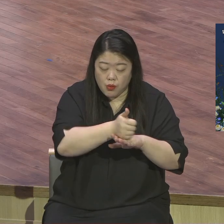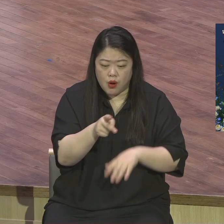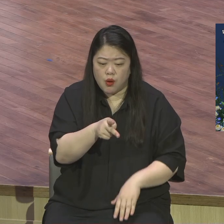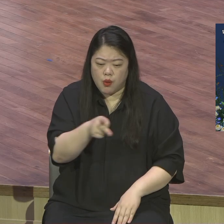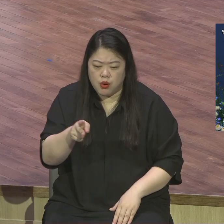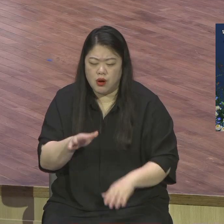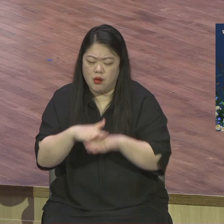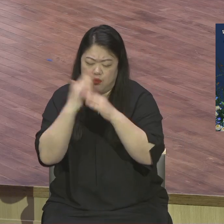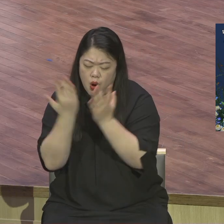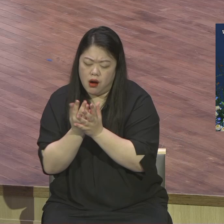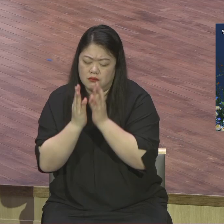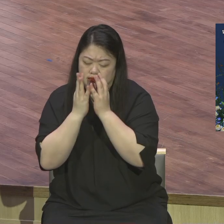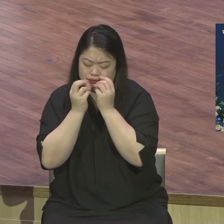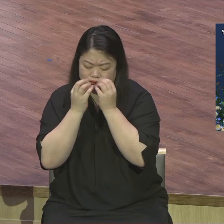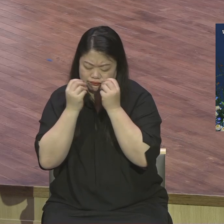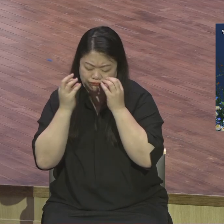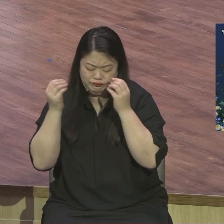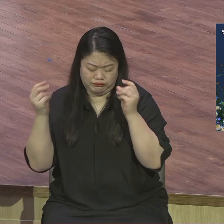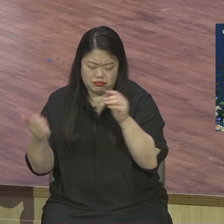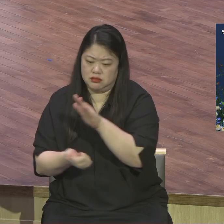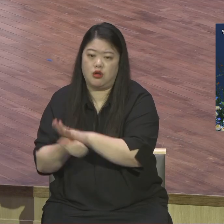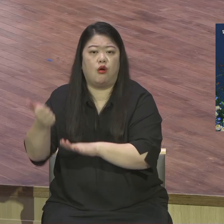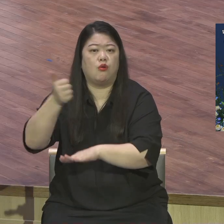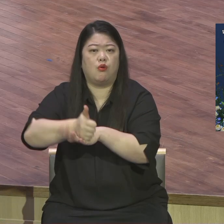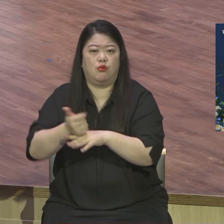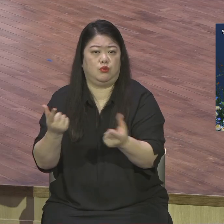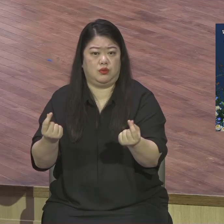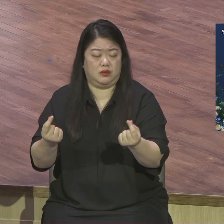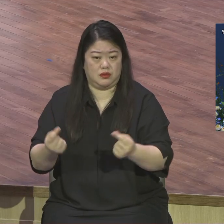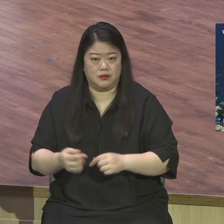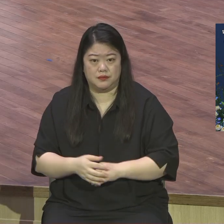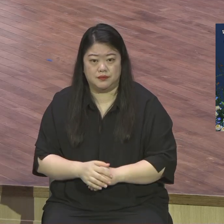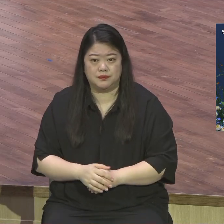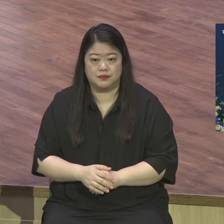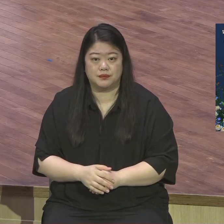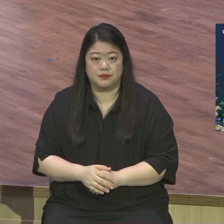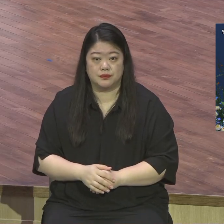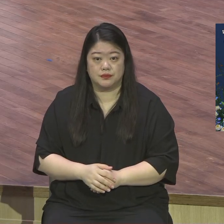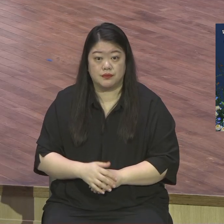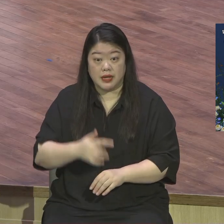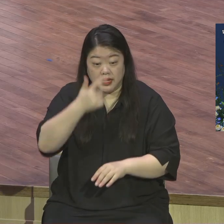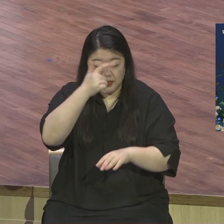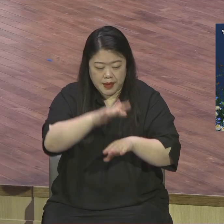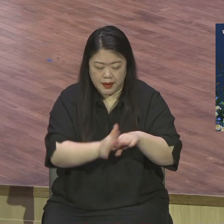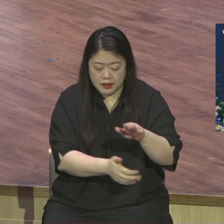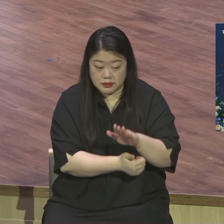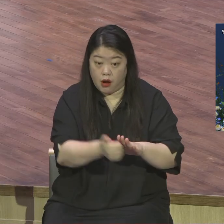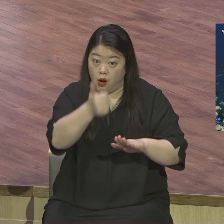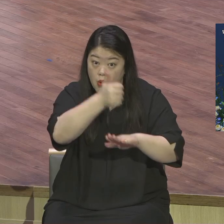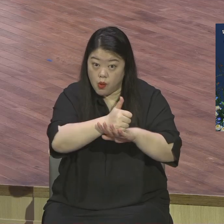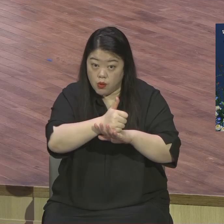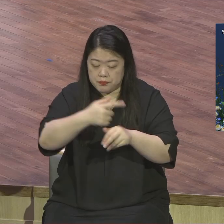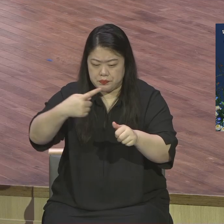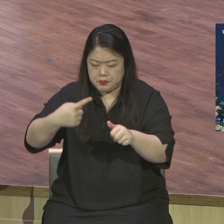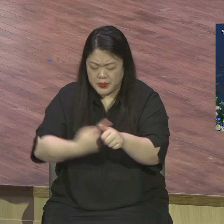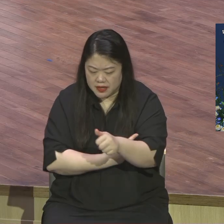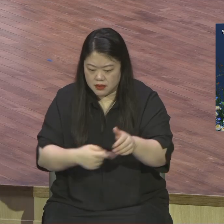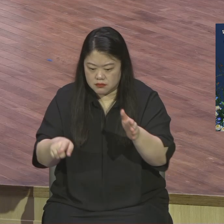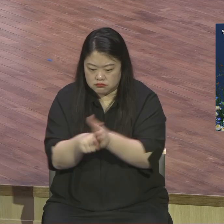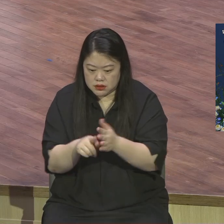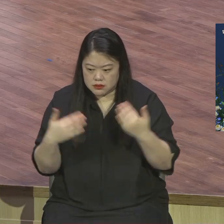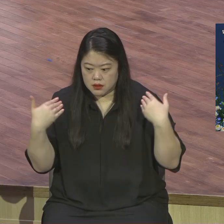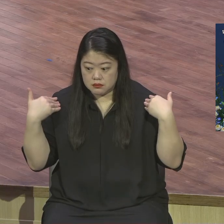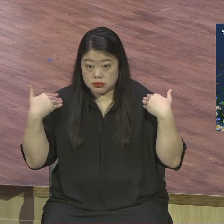예배 성장의 믿음이 성장의 눈에 보기도 팍팍 성장하지요. 예배 성공한 정거 믿음이 팍팍 자르지요. 벌써 딱 보면